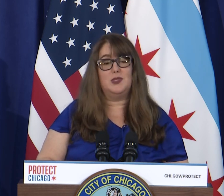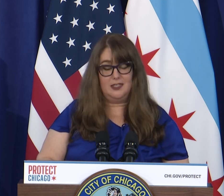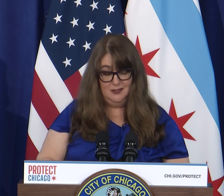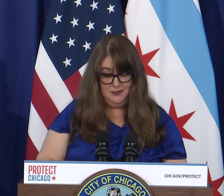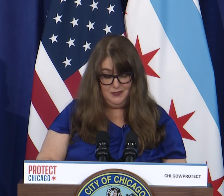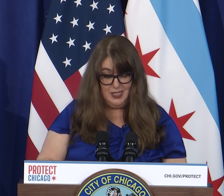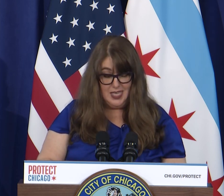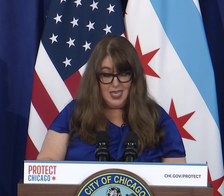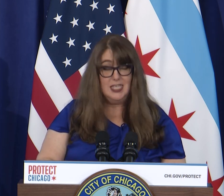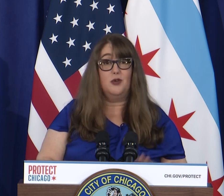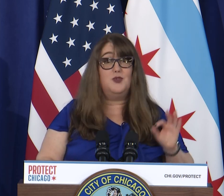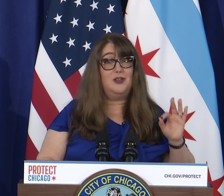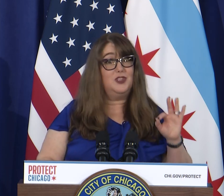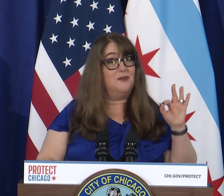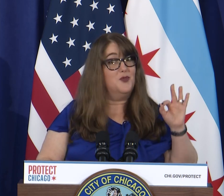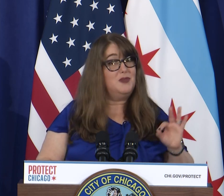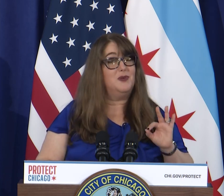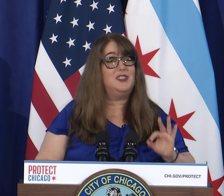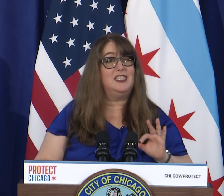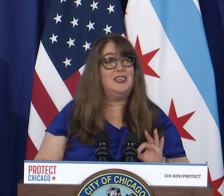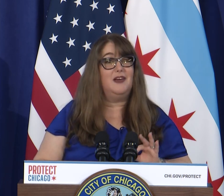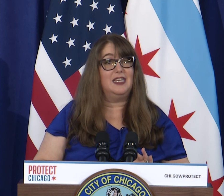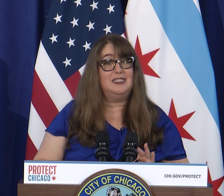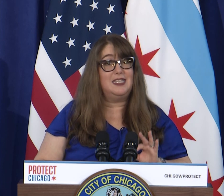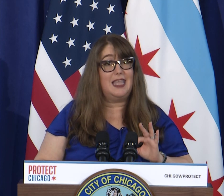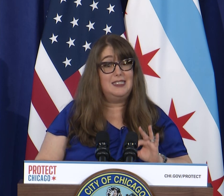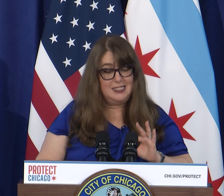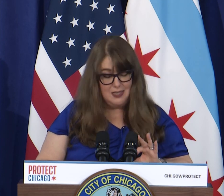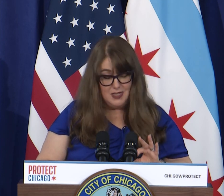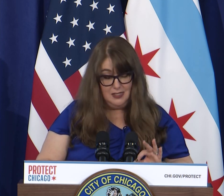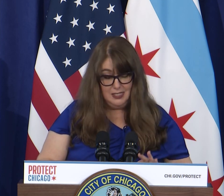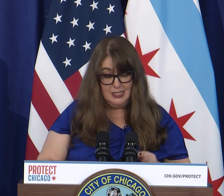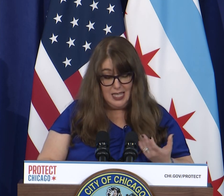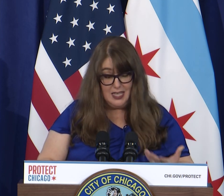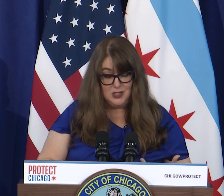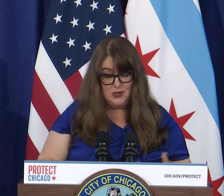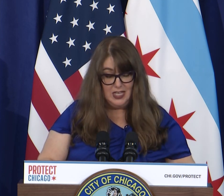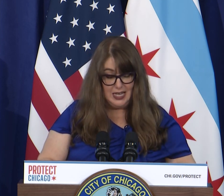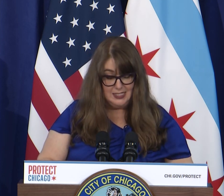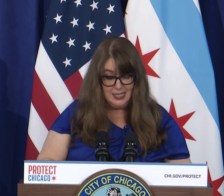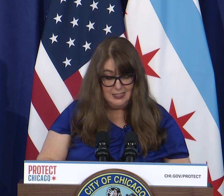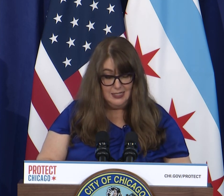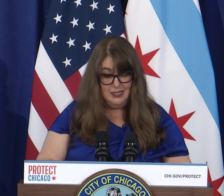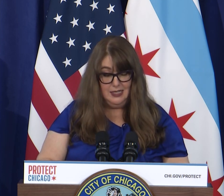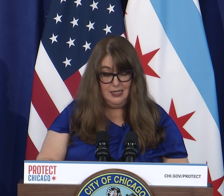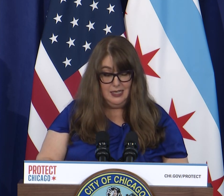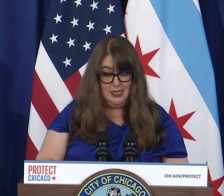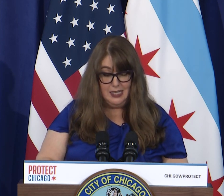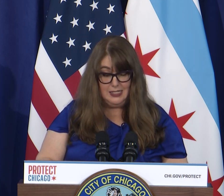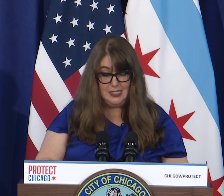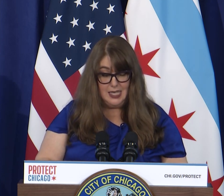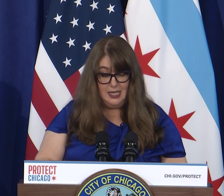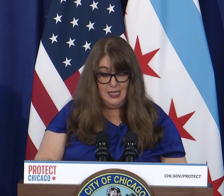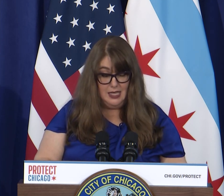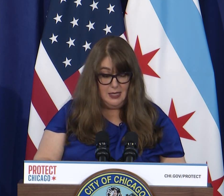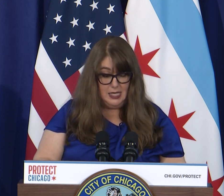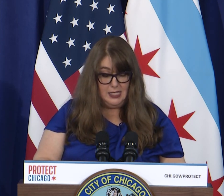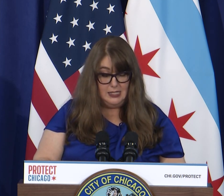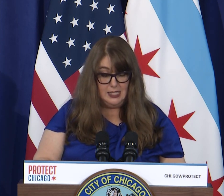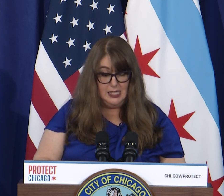nuestra ciudad. Y en una nota muy positiva en este Thanksgiving, en Día de Acción de Gracias, es